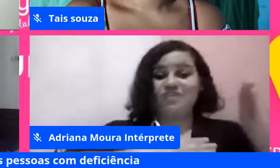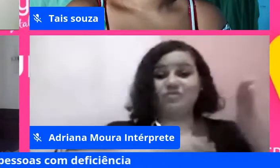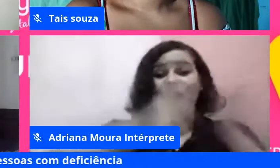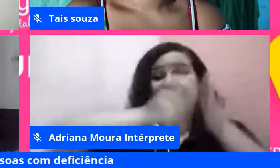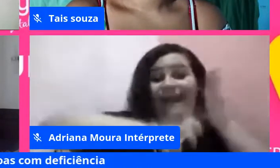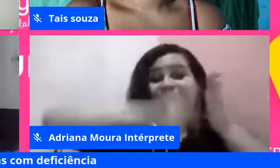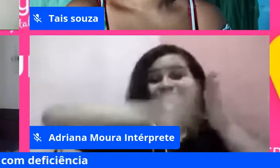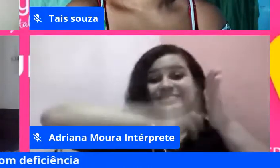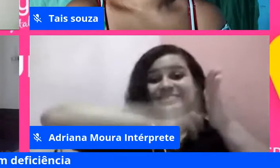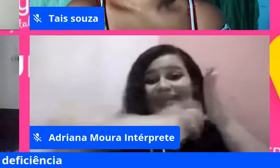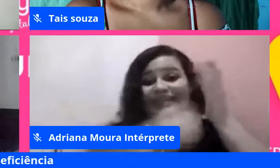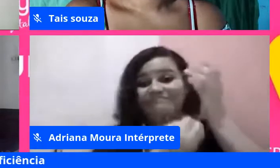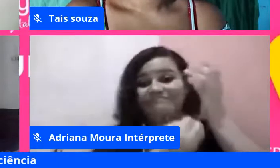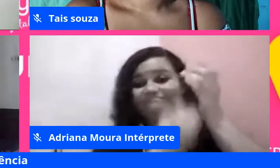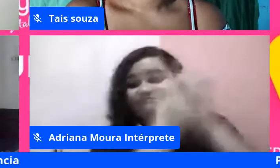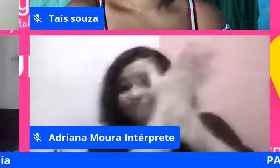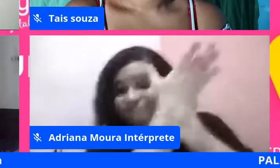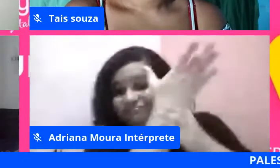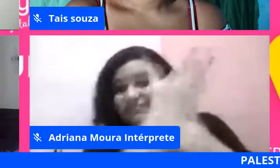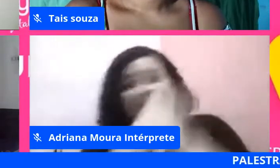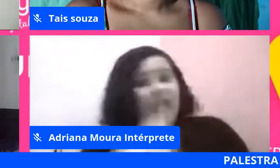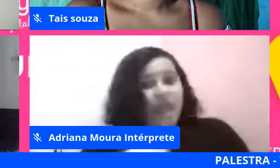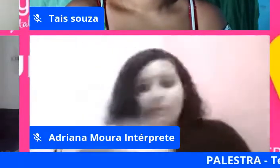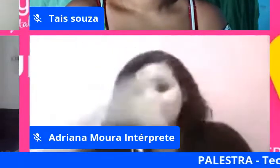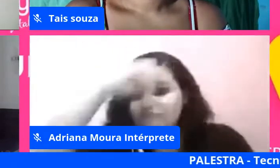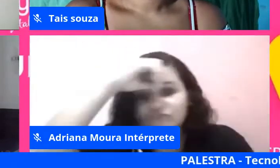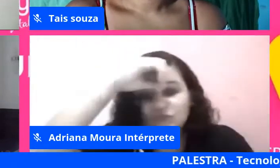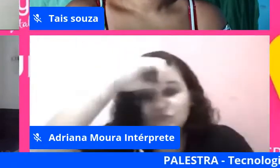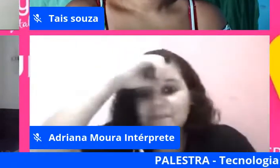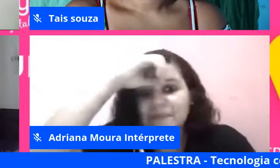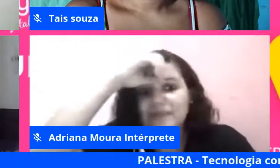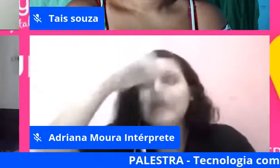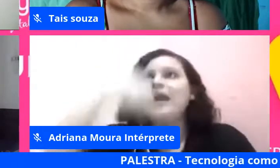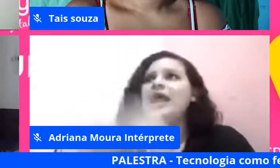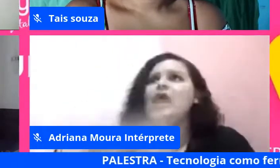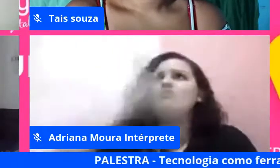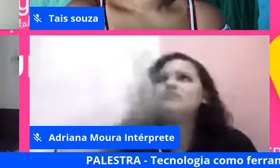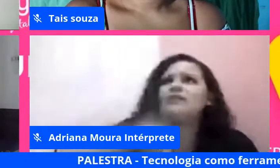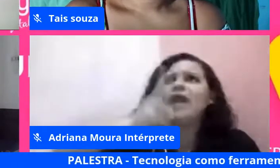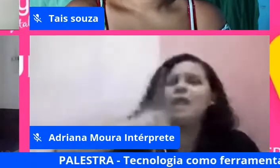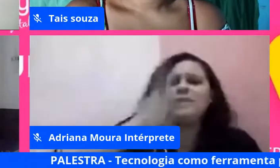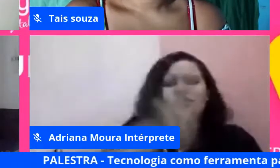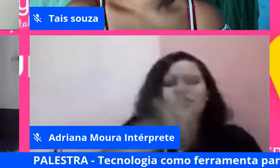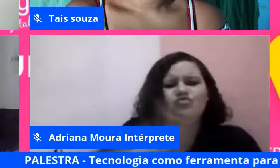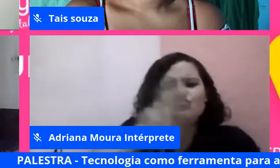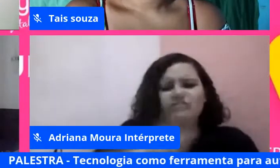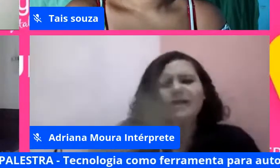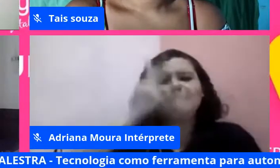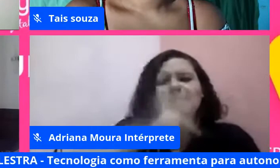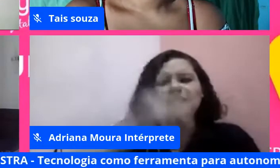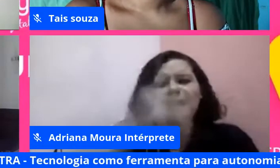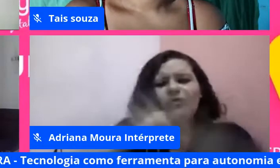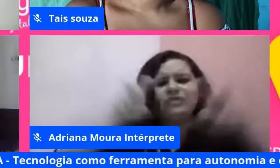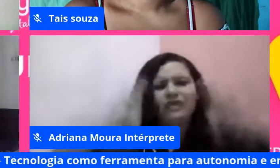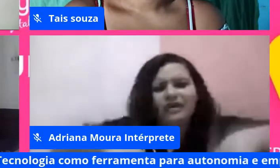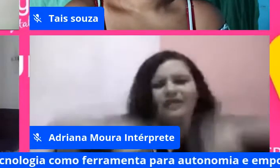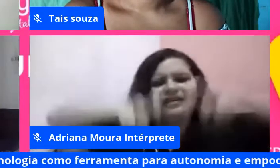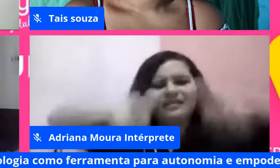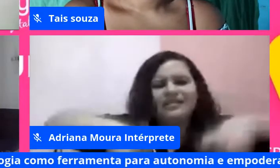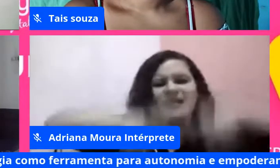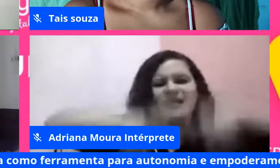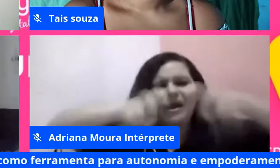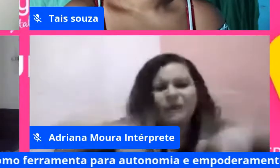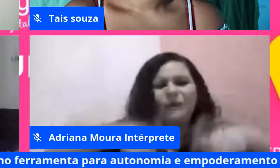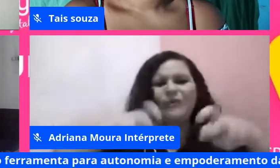a minha cadeira de rodas seria sempre a mesma cadeira de rodas, que naquela época não me permitia, eu precisava de alguém